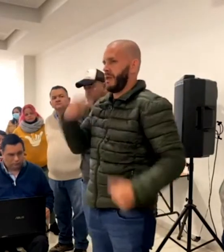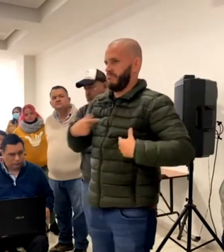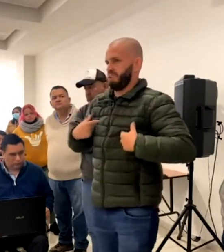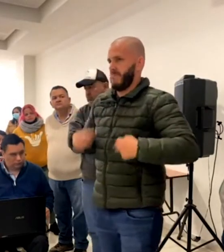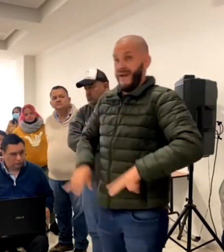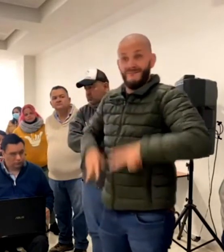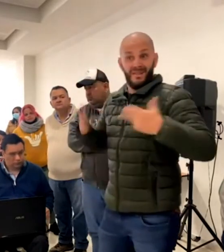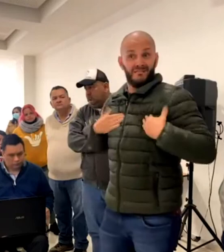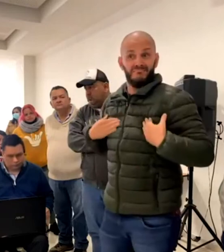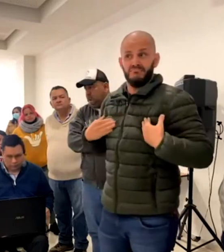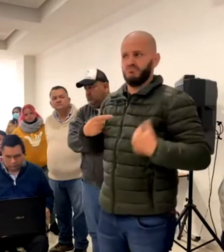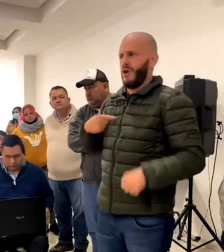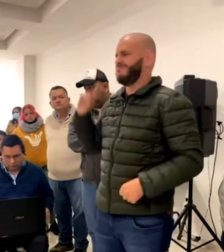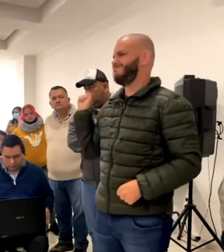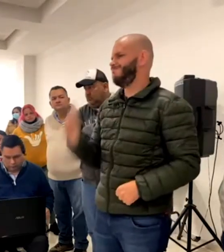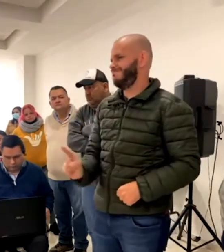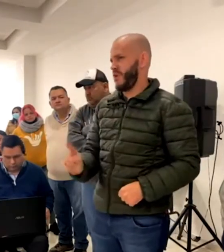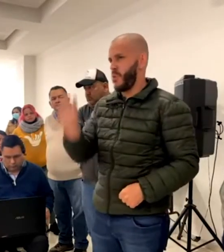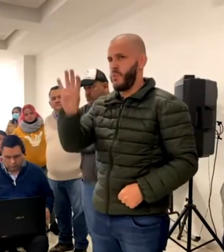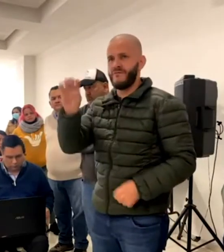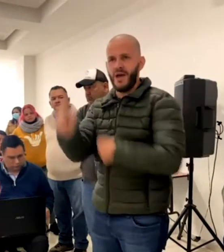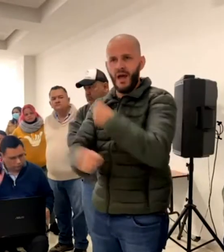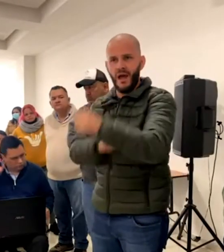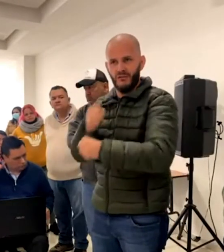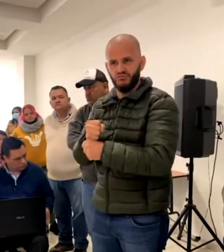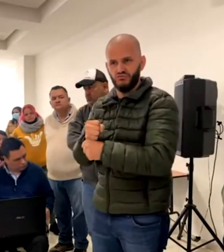para poder hacer eso